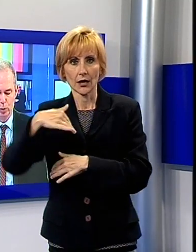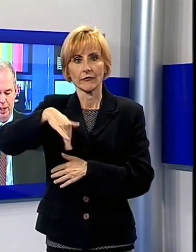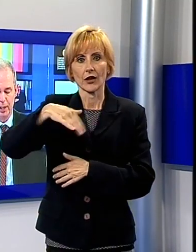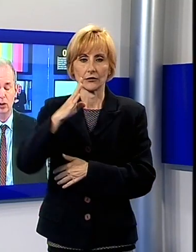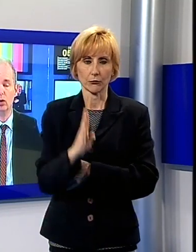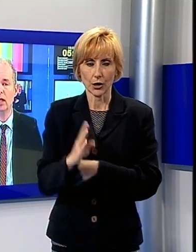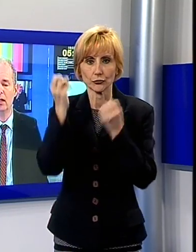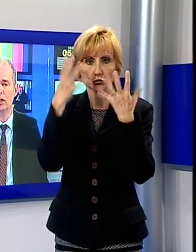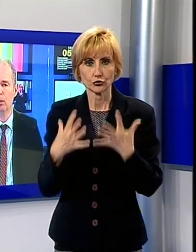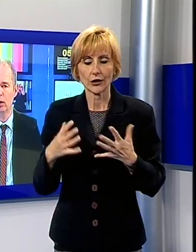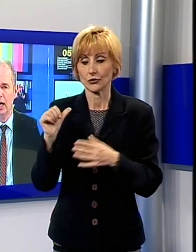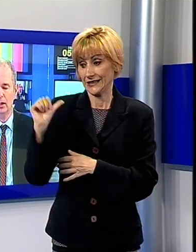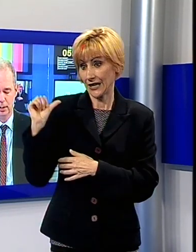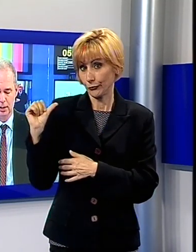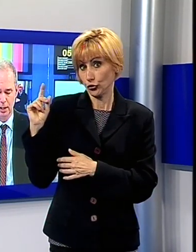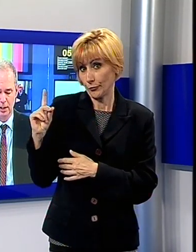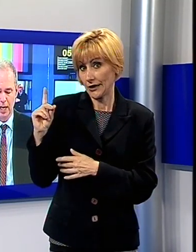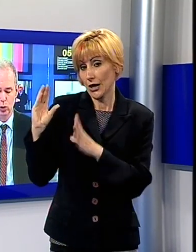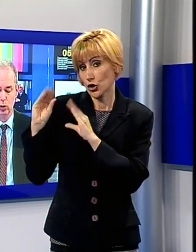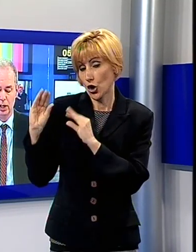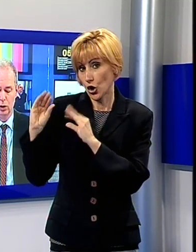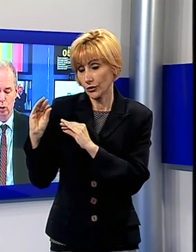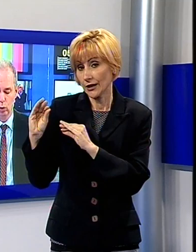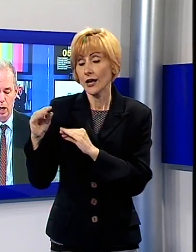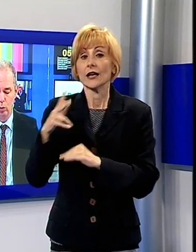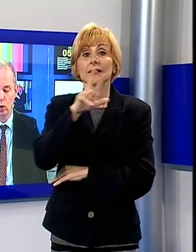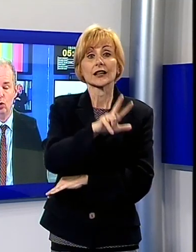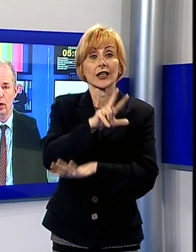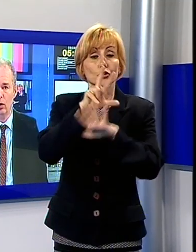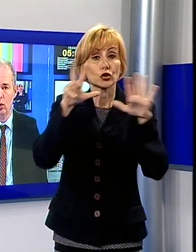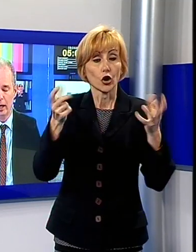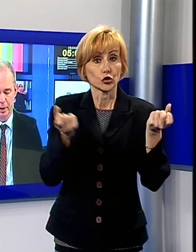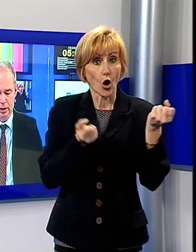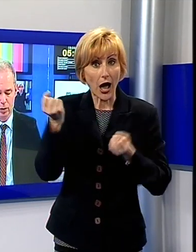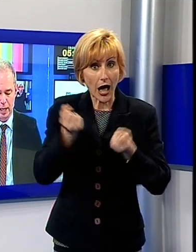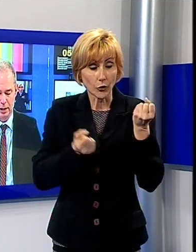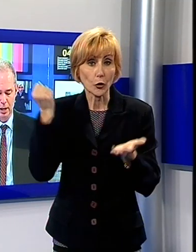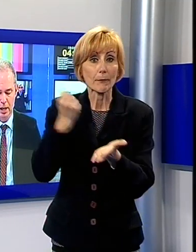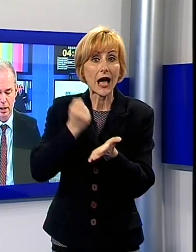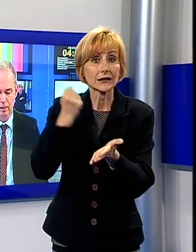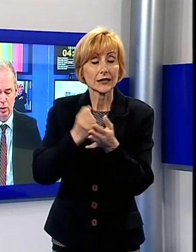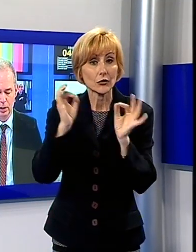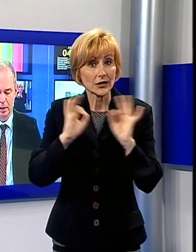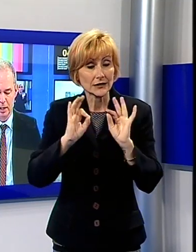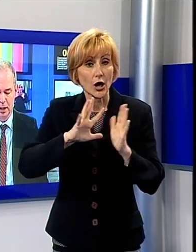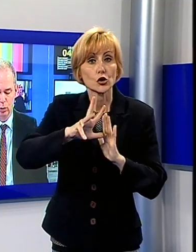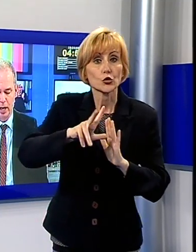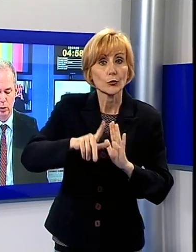domenica. Sono stati asportati i satellitari su 38 auto non ancora immatricolate. Il valore del materiale rubato non